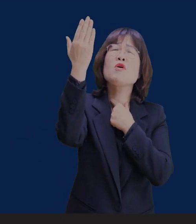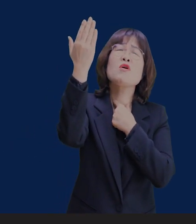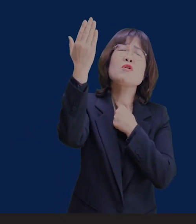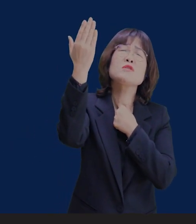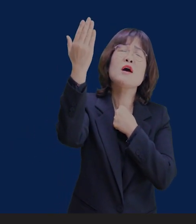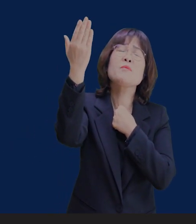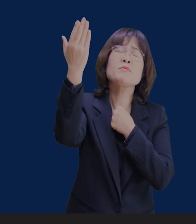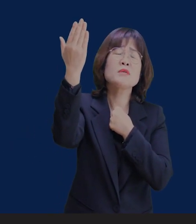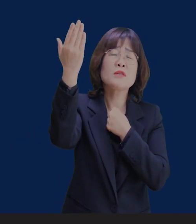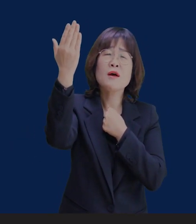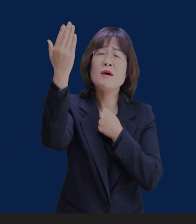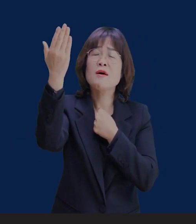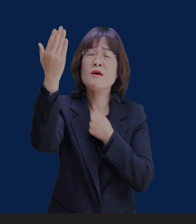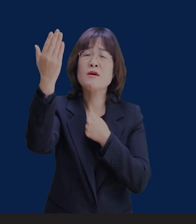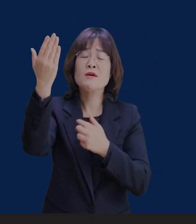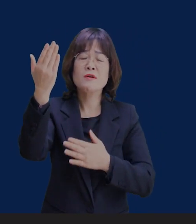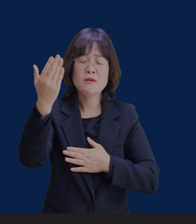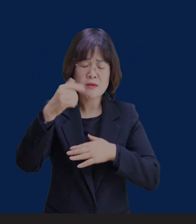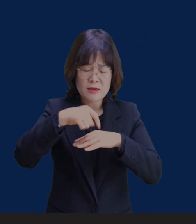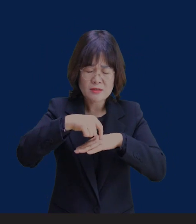원합니다. 더